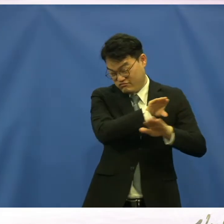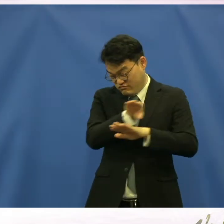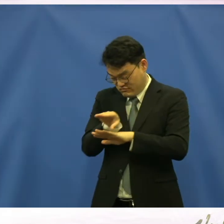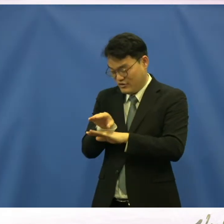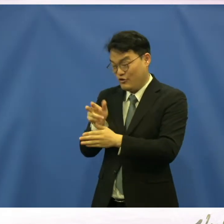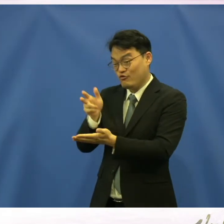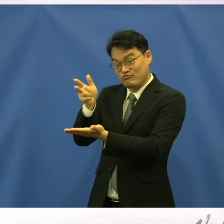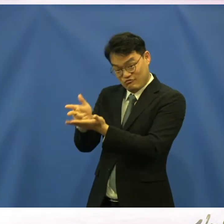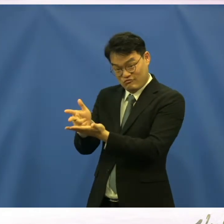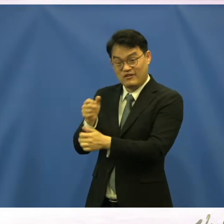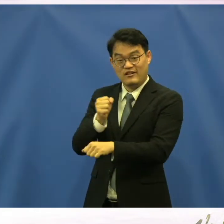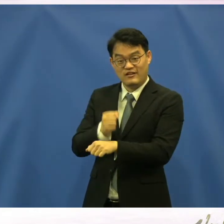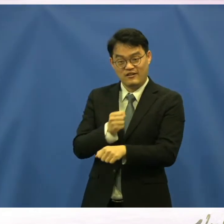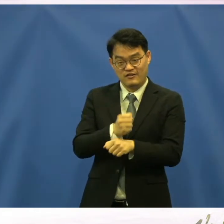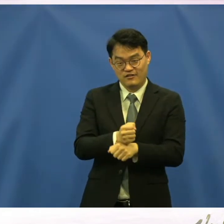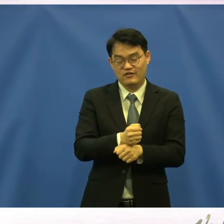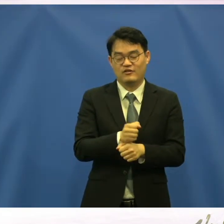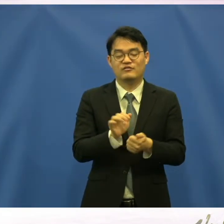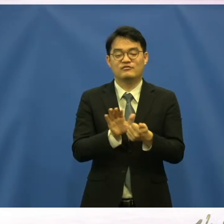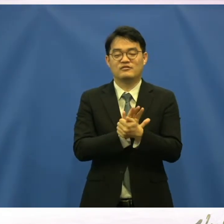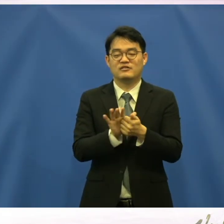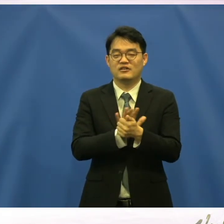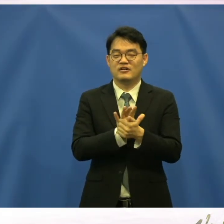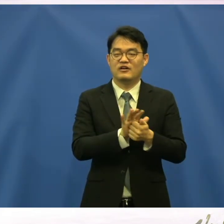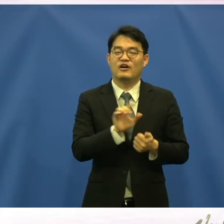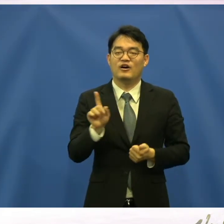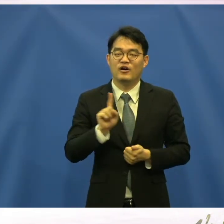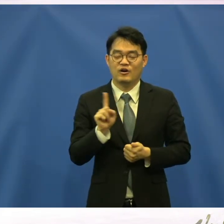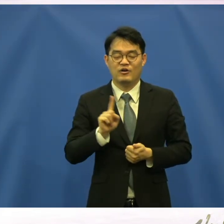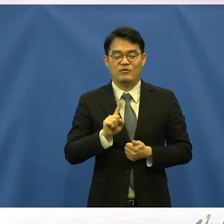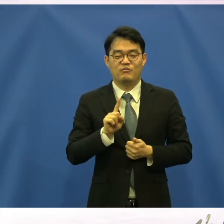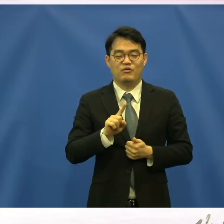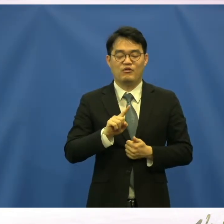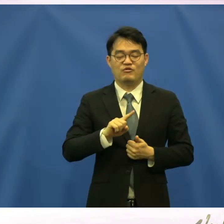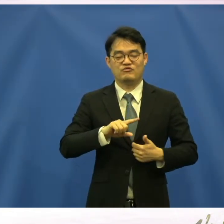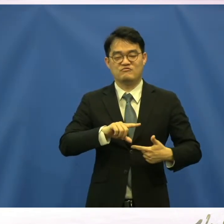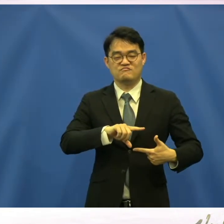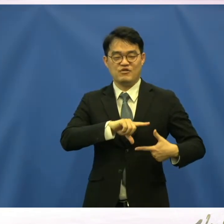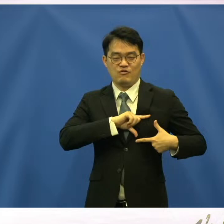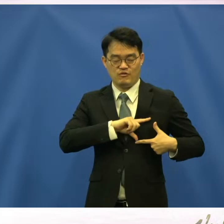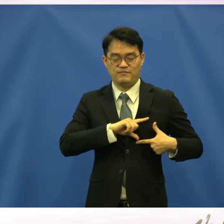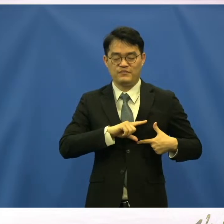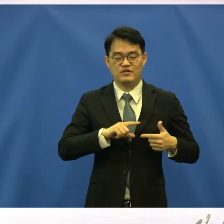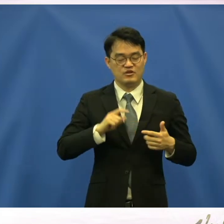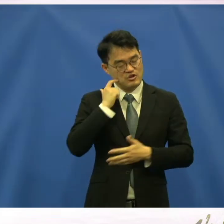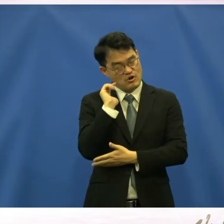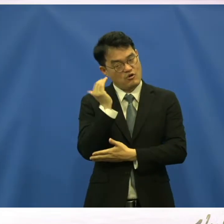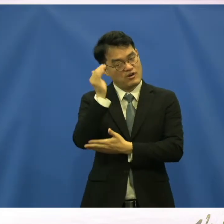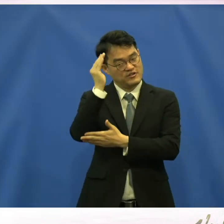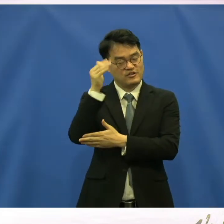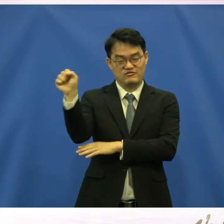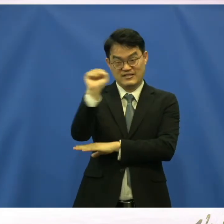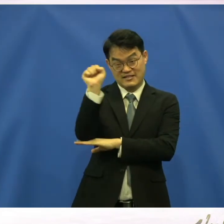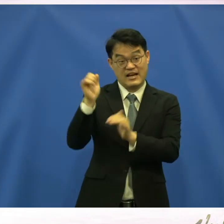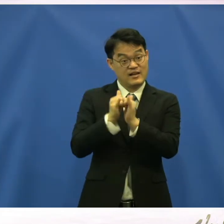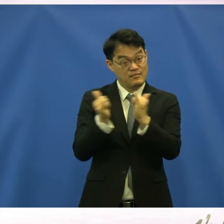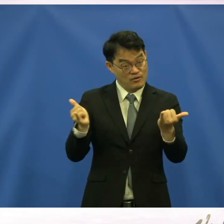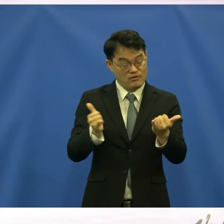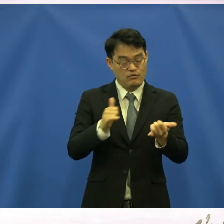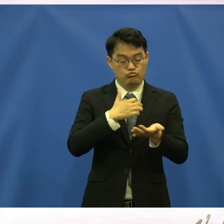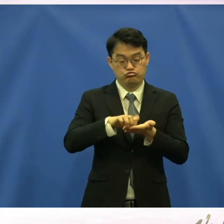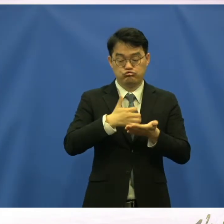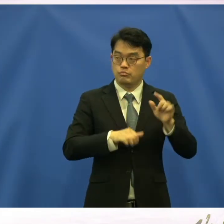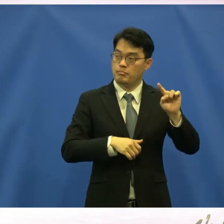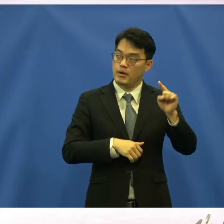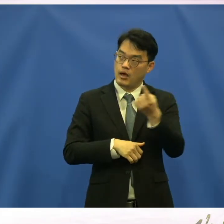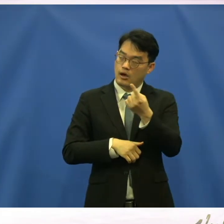분들 이렇게 모셔서 수고한 아너 드라이버들이 이번에 많이 계셨는데 한 100분 되신다고 그래요.